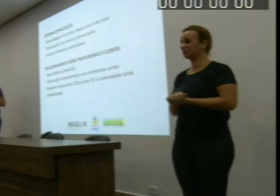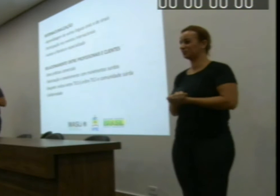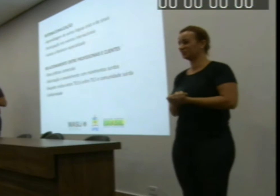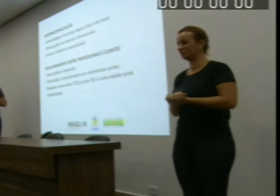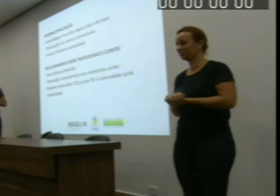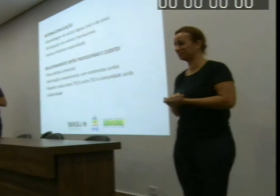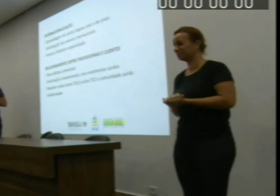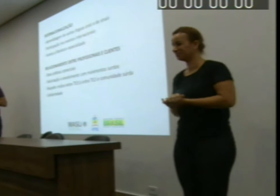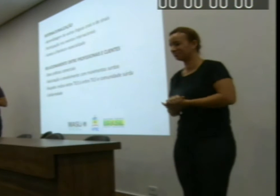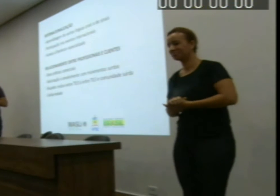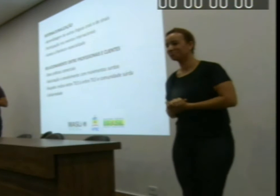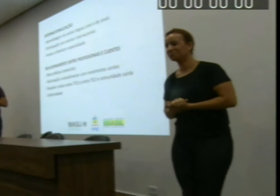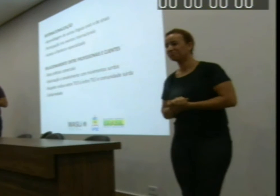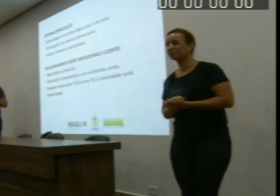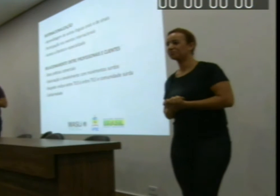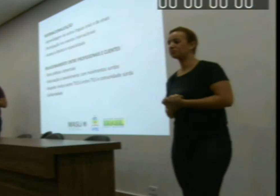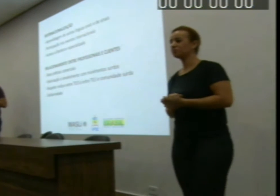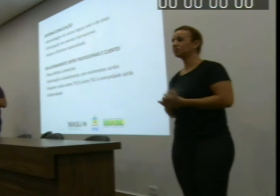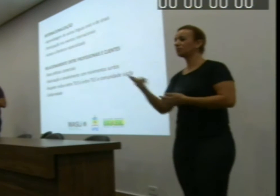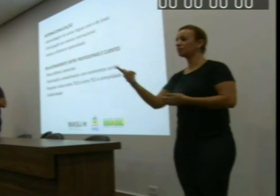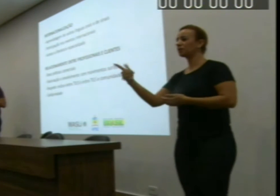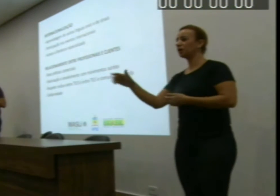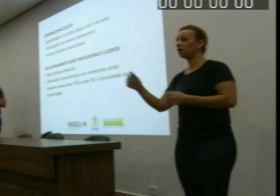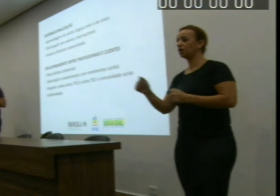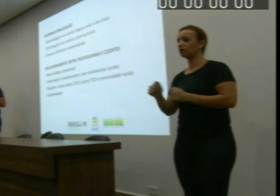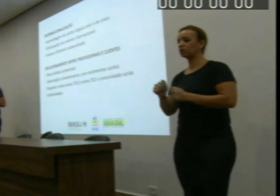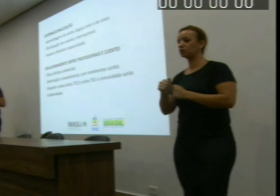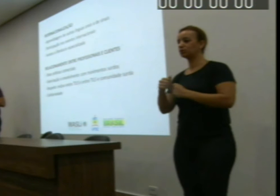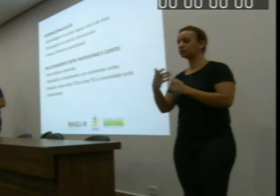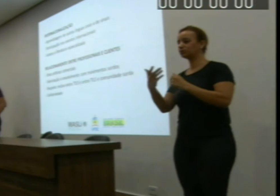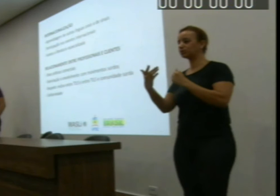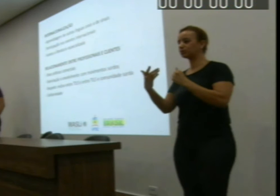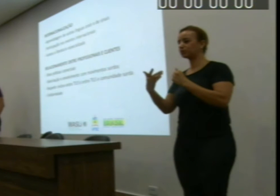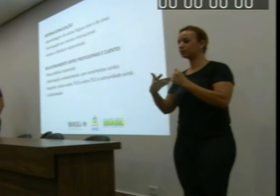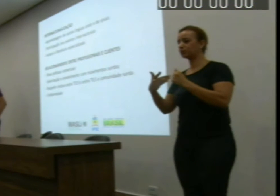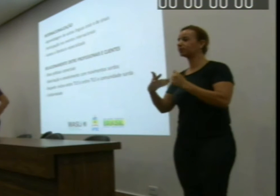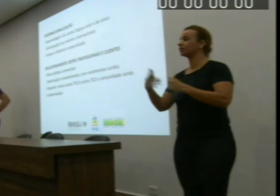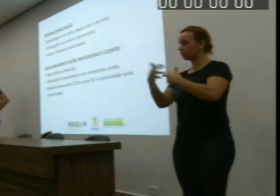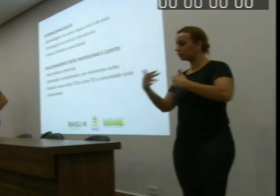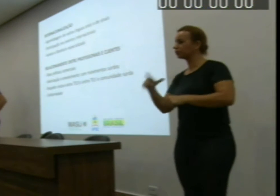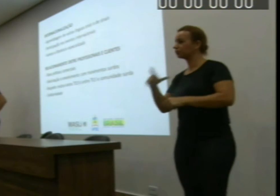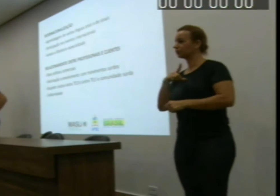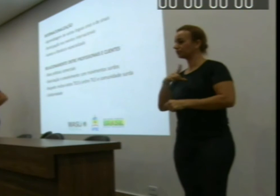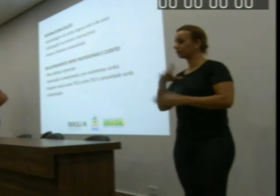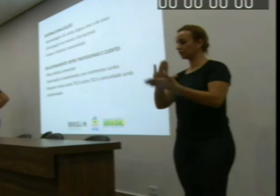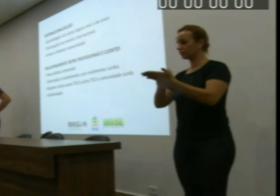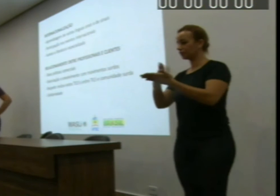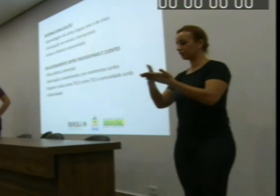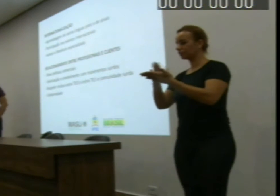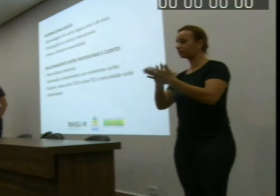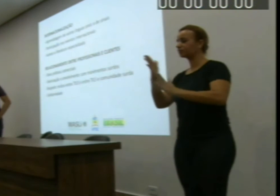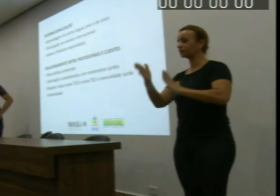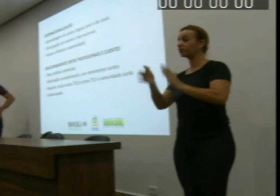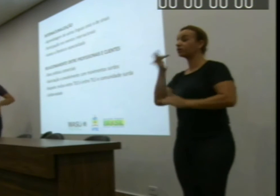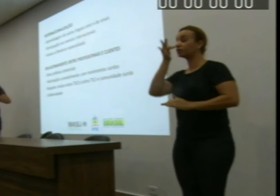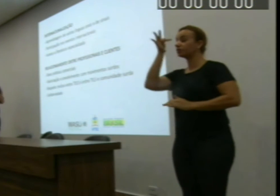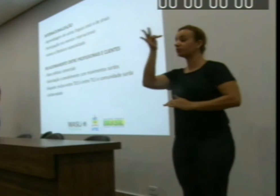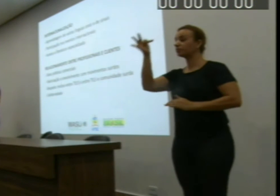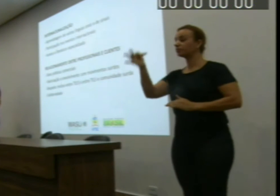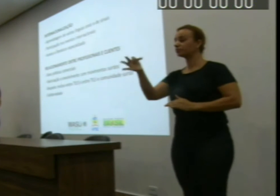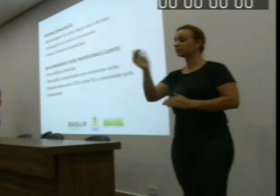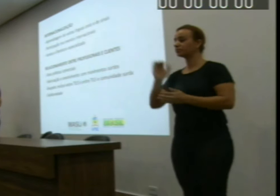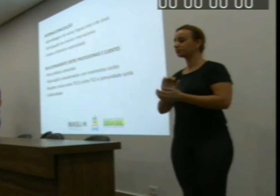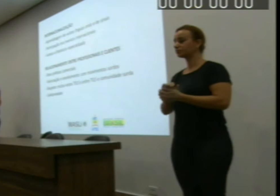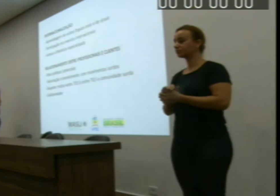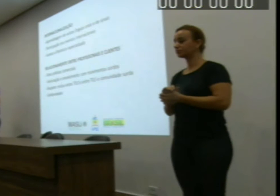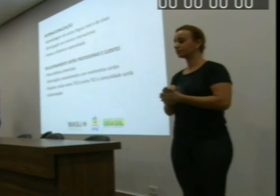um que é um outro aspecto que a gente precisa refletir dentro das nossas práticas como Interprete de língua de sinais pro nosso futuro e essa